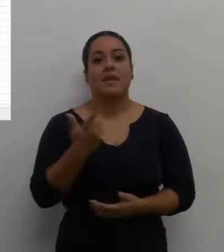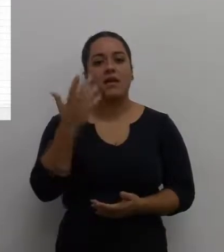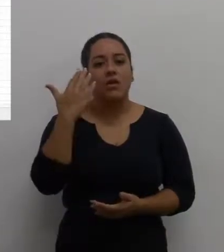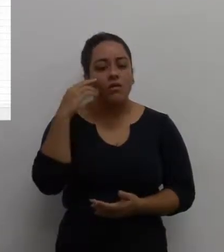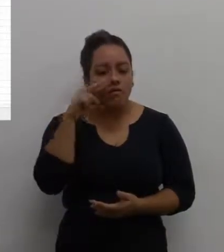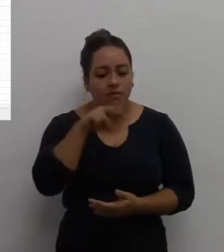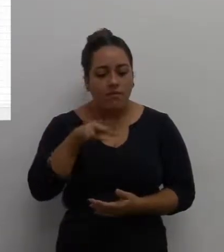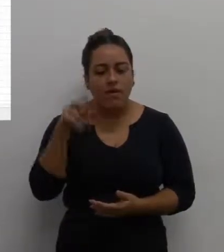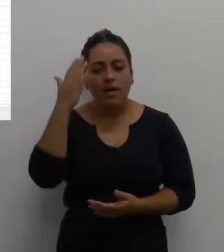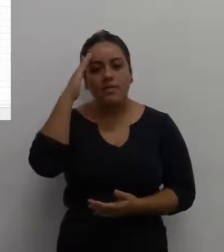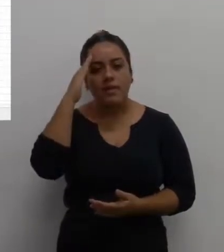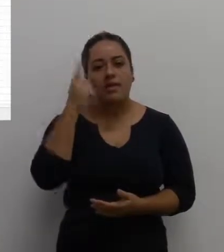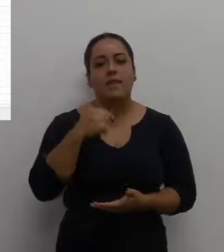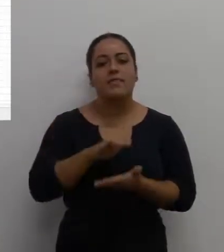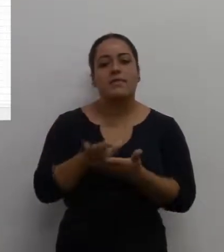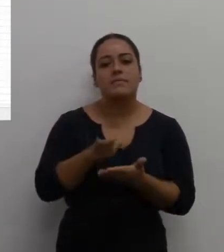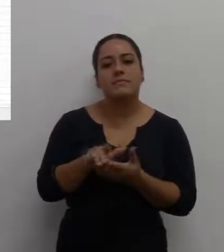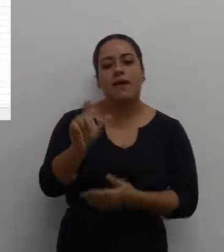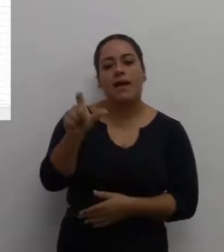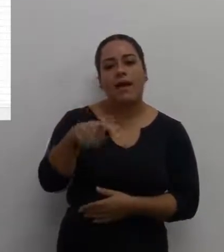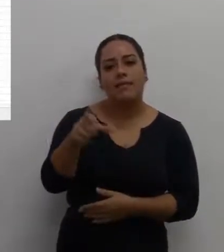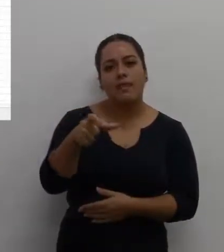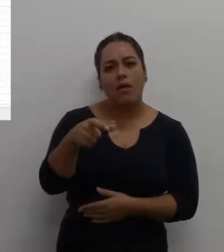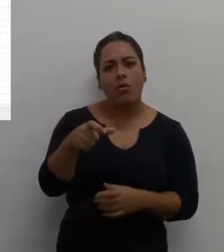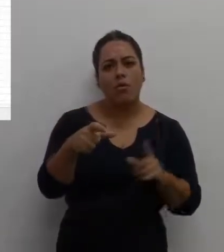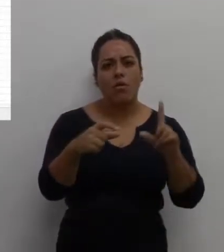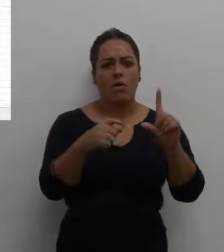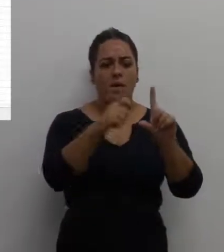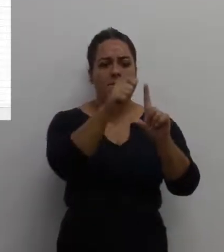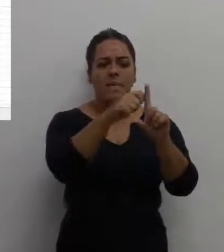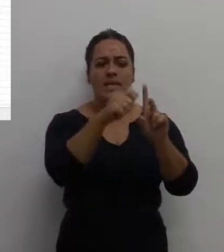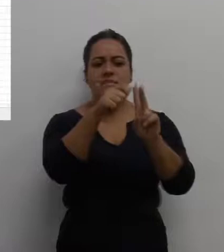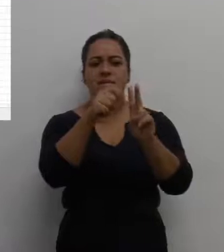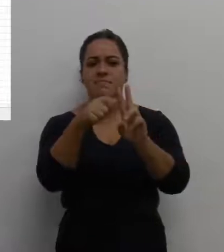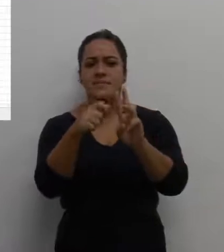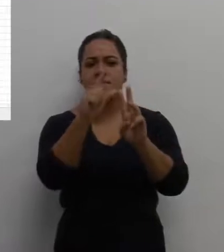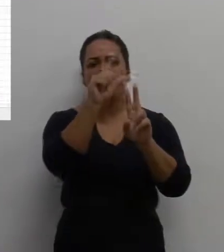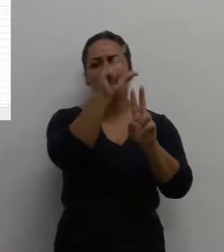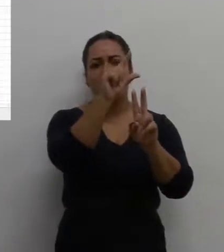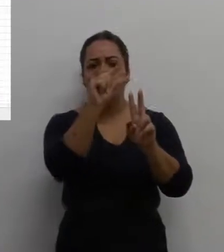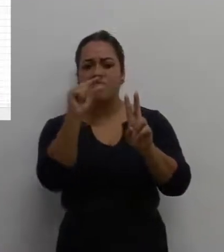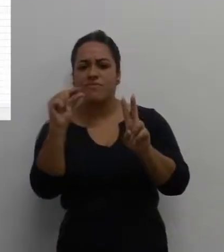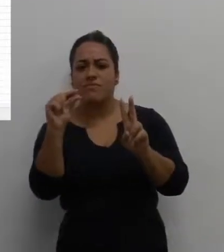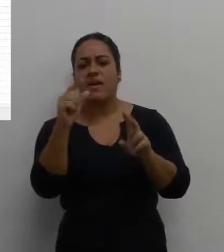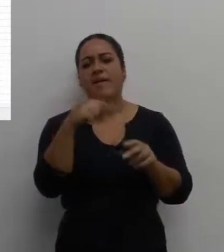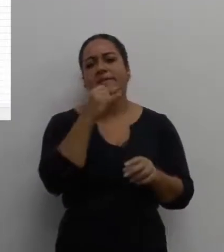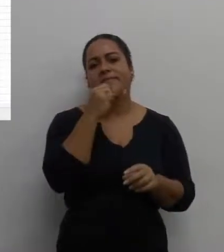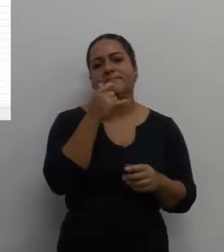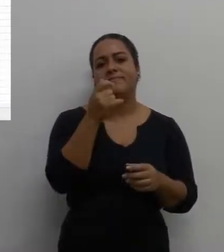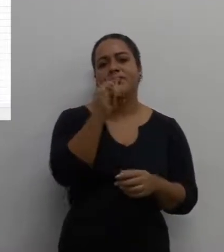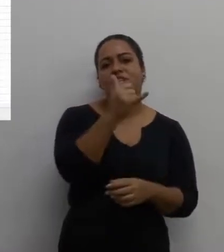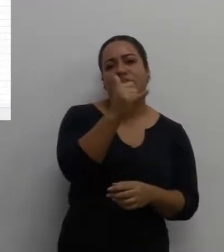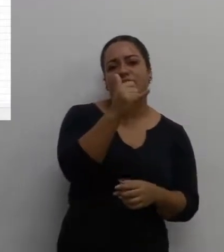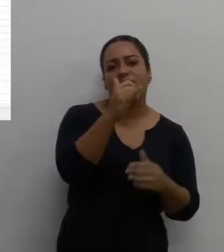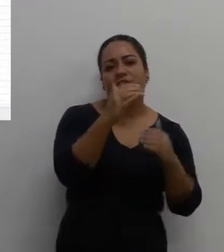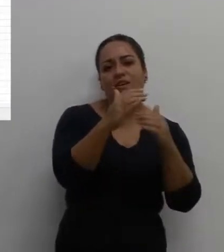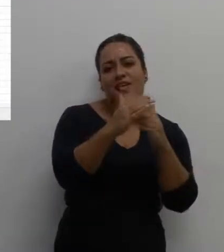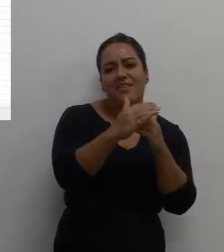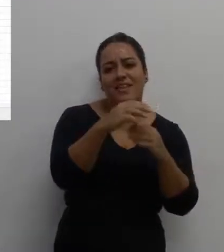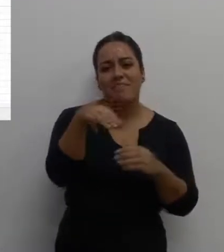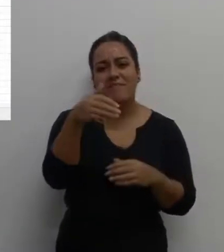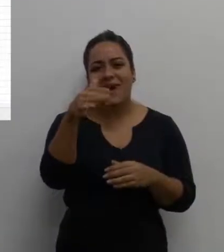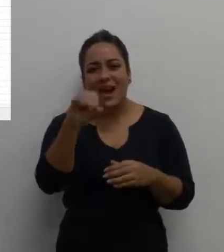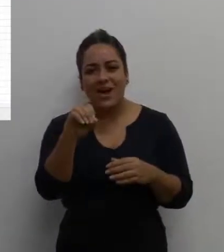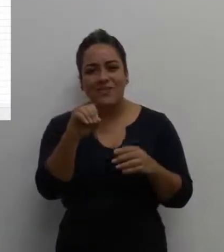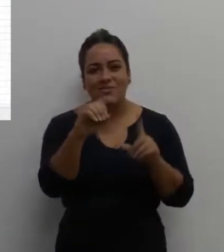Certo? Consigo entender muito bem que a minha despesa com cartão de crédito, ela está caindo. Ela caiu de janeiro de